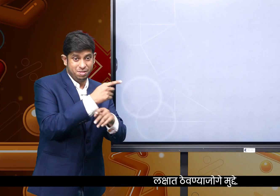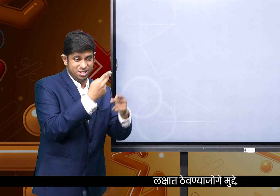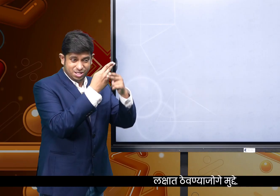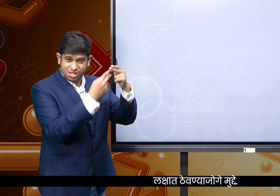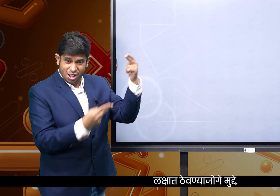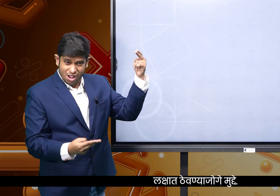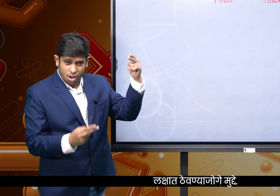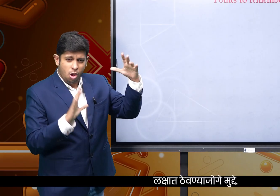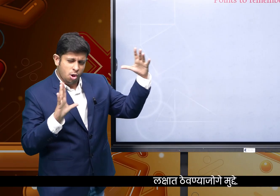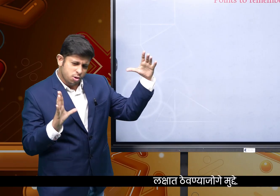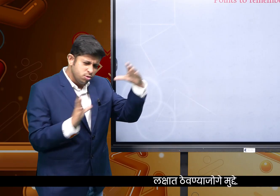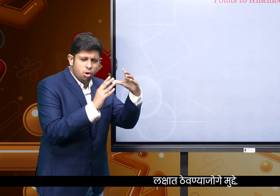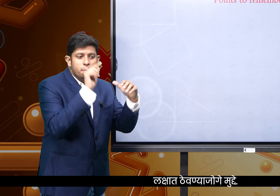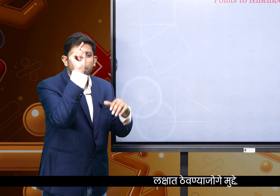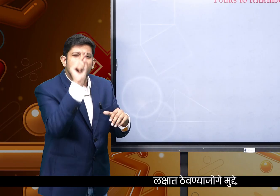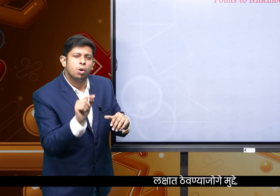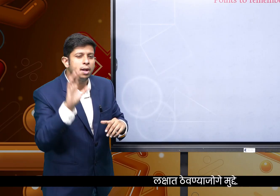लक्षात ठेवण्याजोगे मुद्दे.